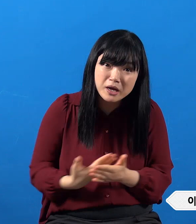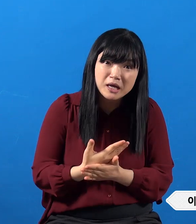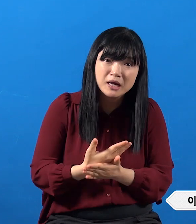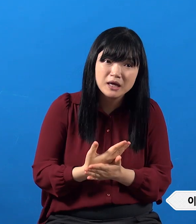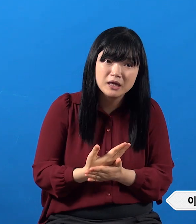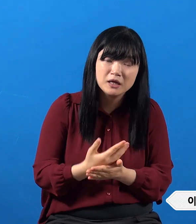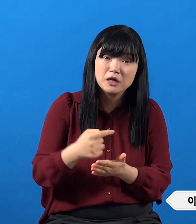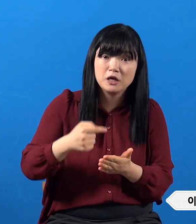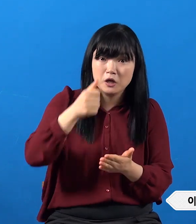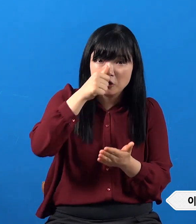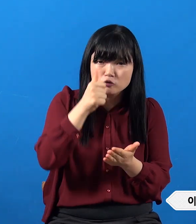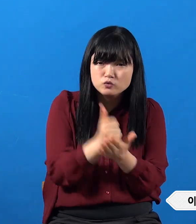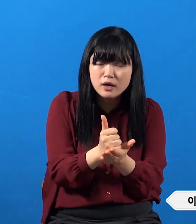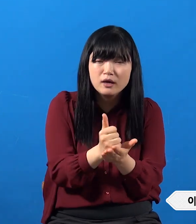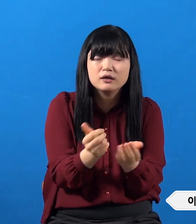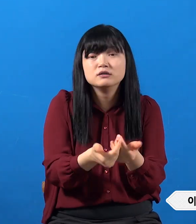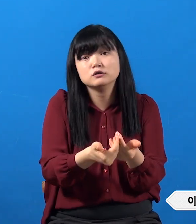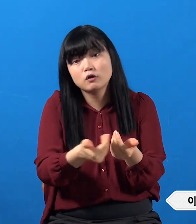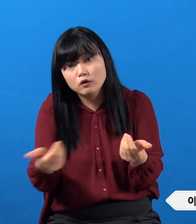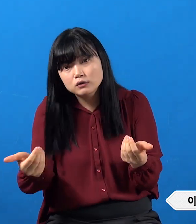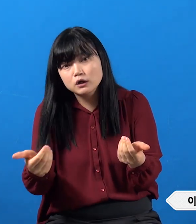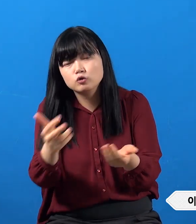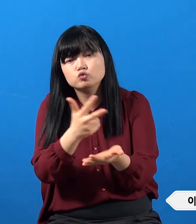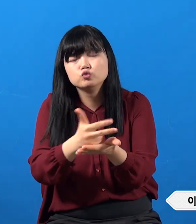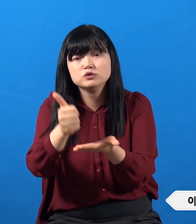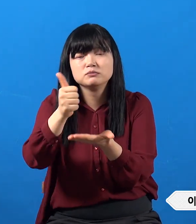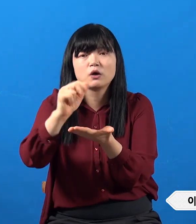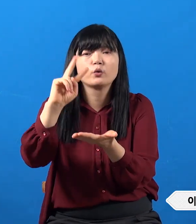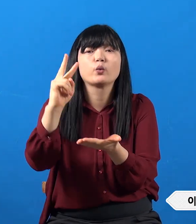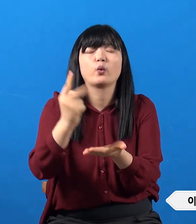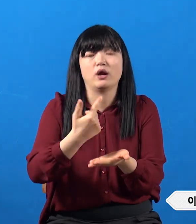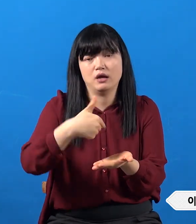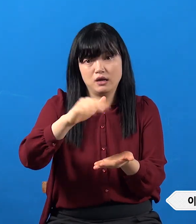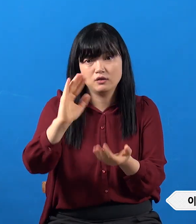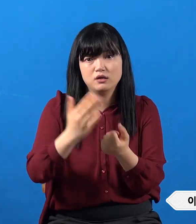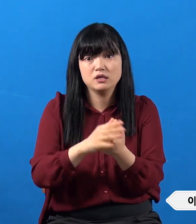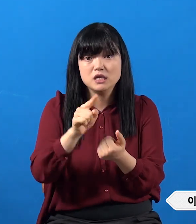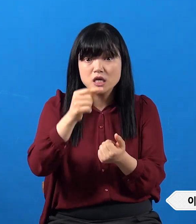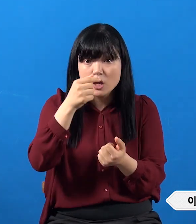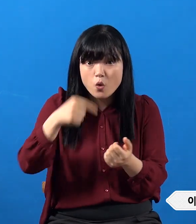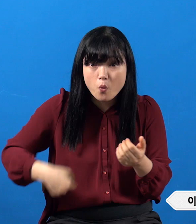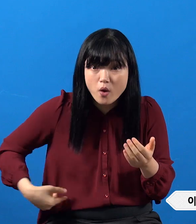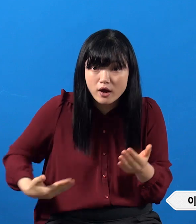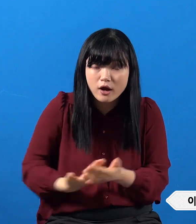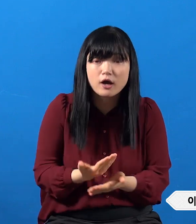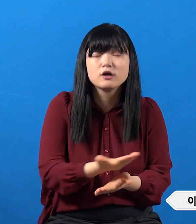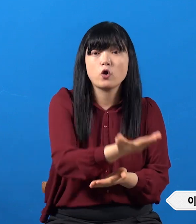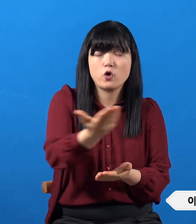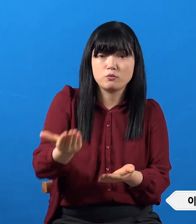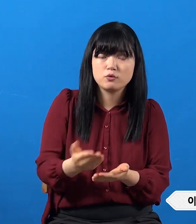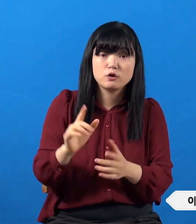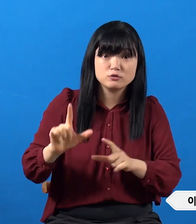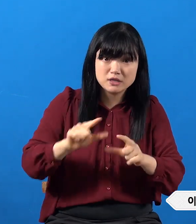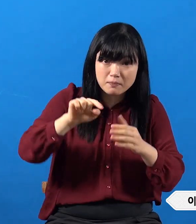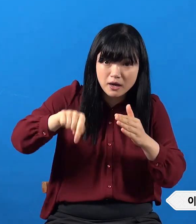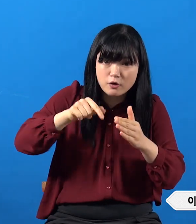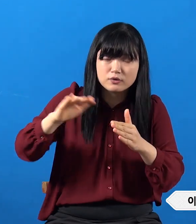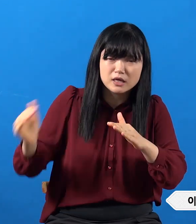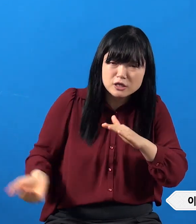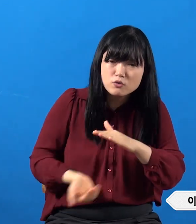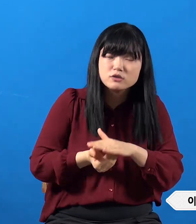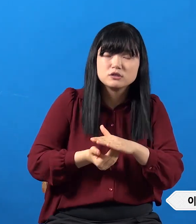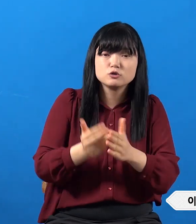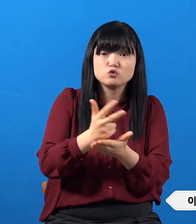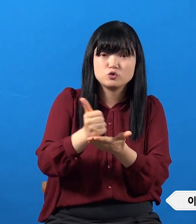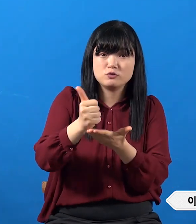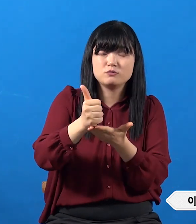회개는 죄를 떠나는 것만이 아니라 주님께로 돌아오는 것. 이런 회개가 여러분과 우리 사이에 이루어질 수